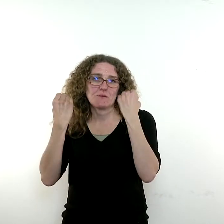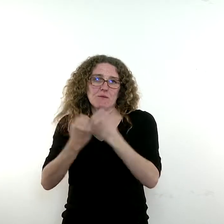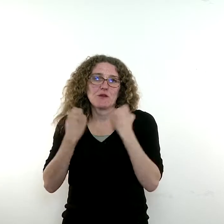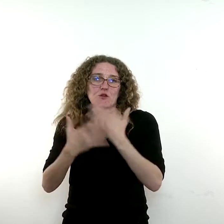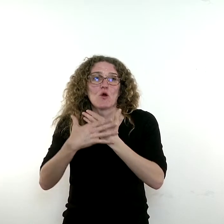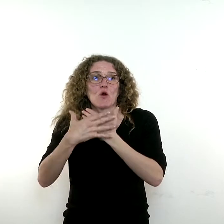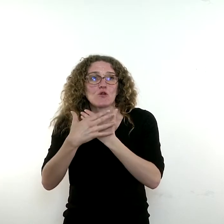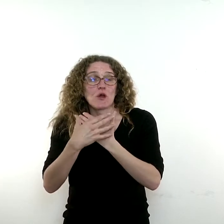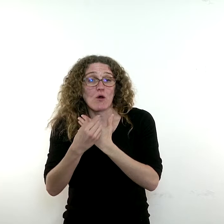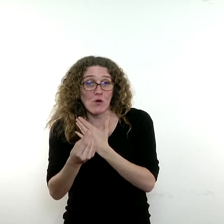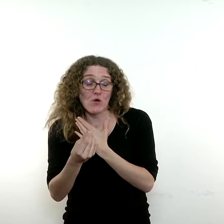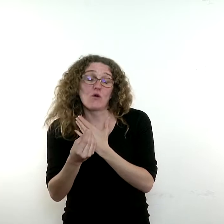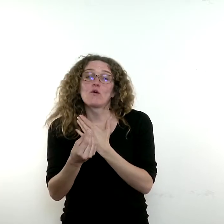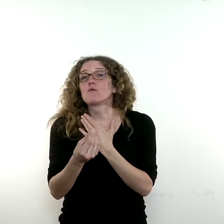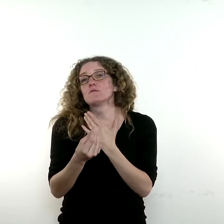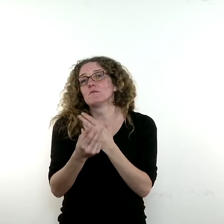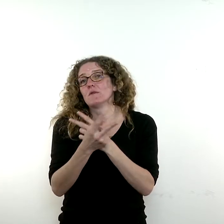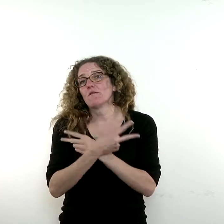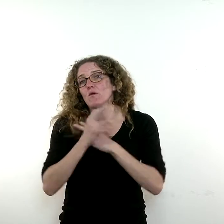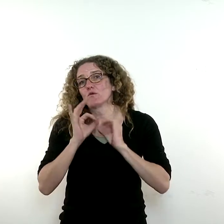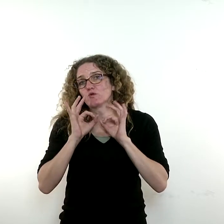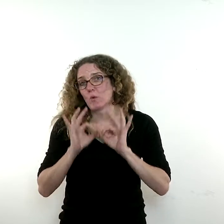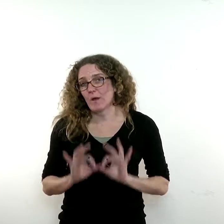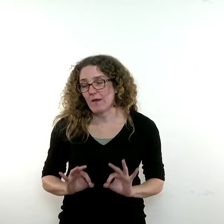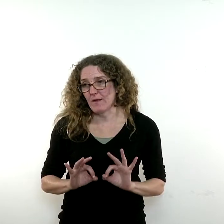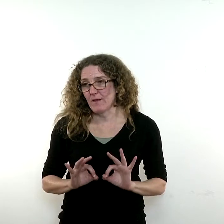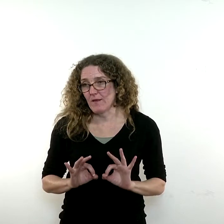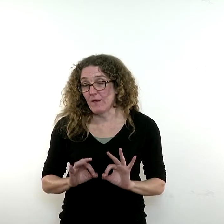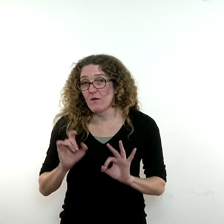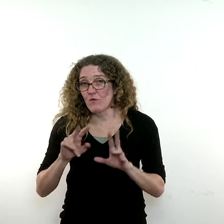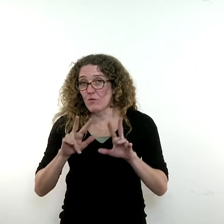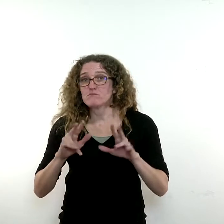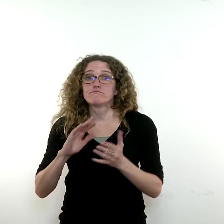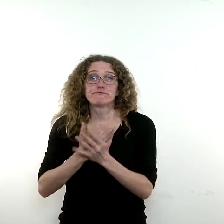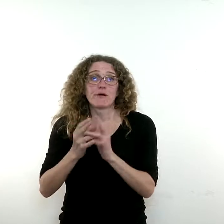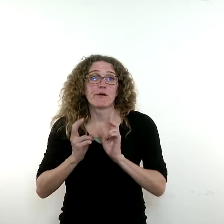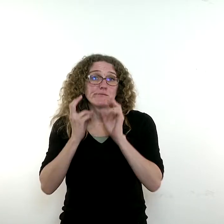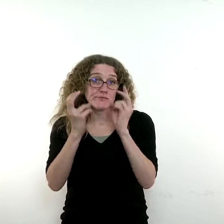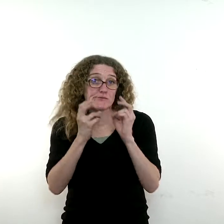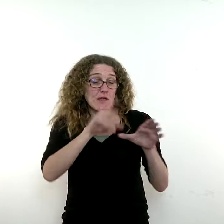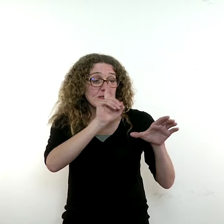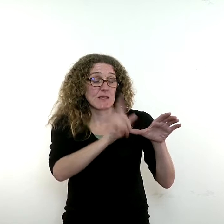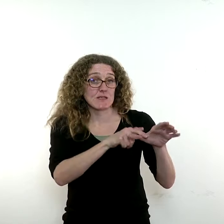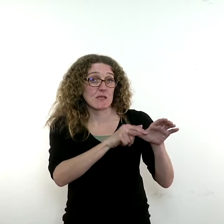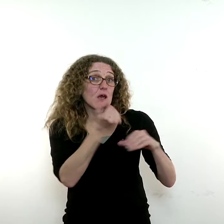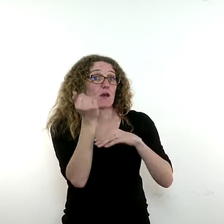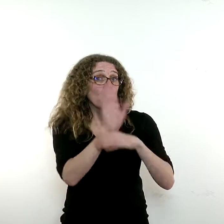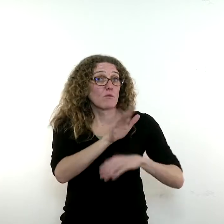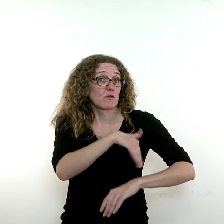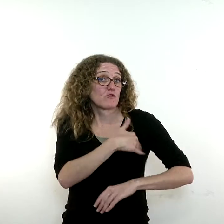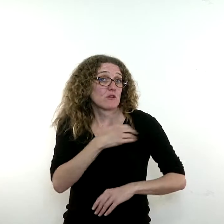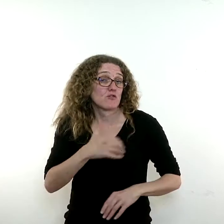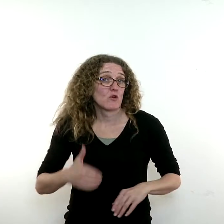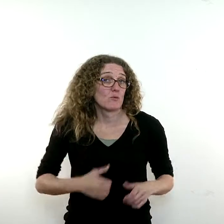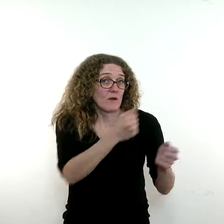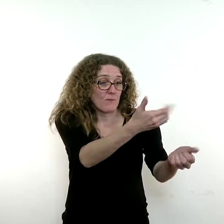Voilà une avancée proposée par les syndicats représentants du personnel mairie et